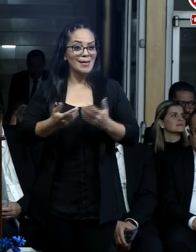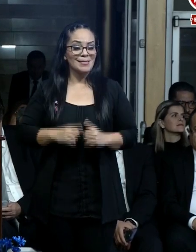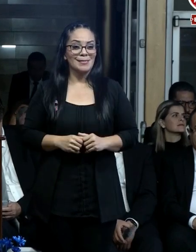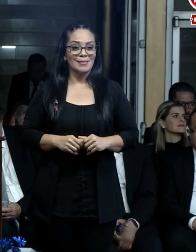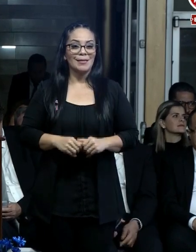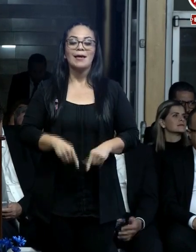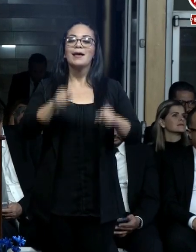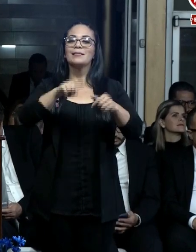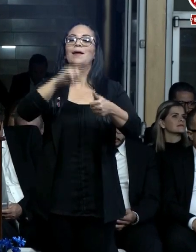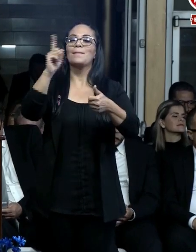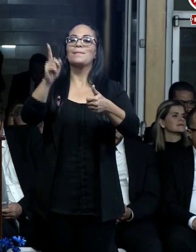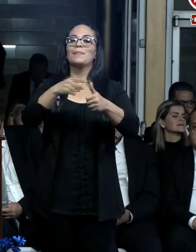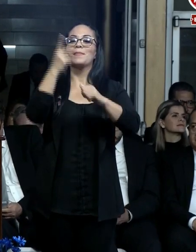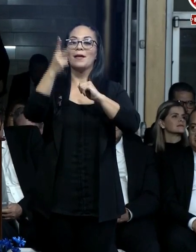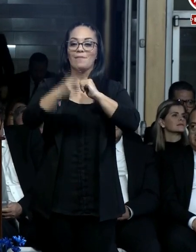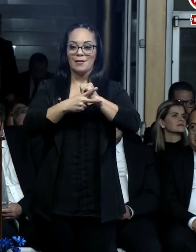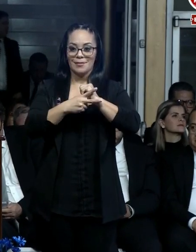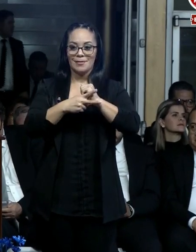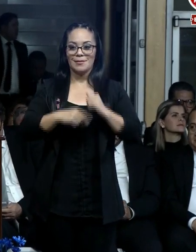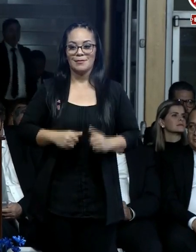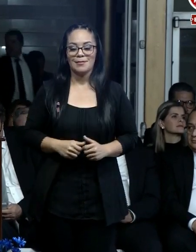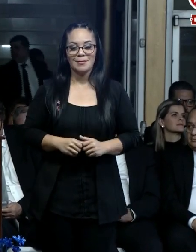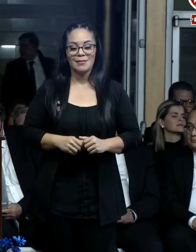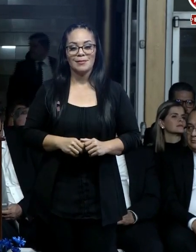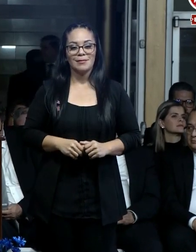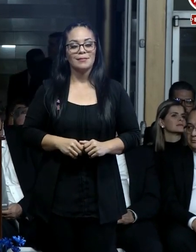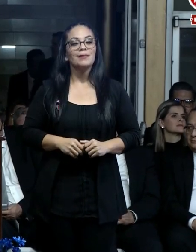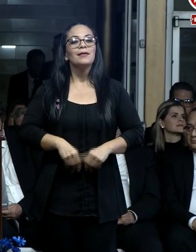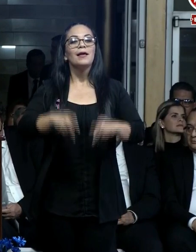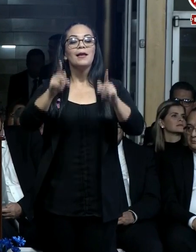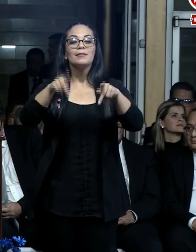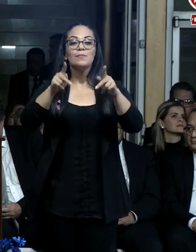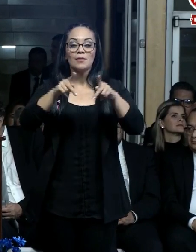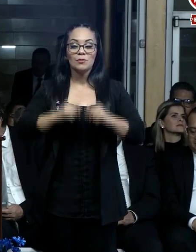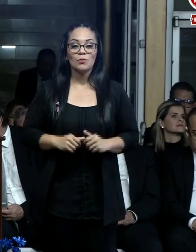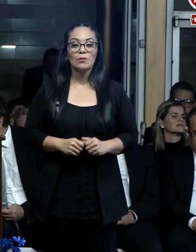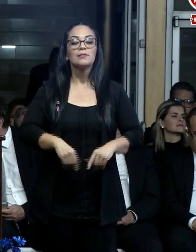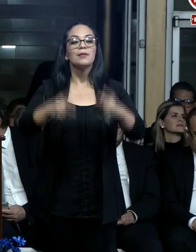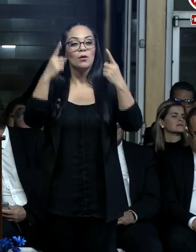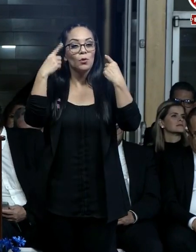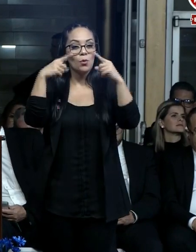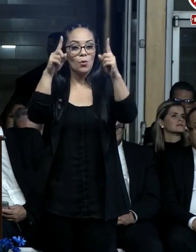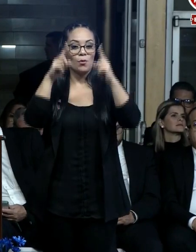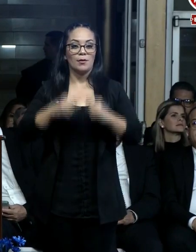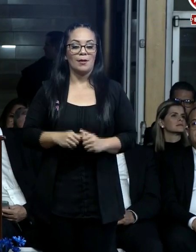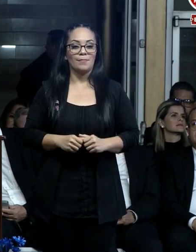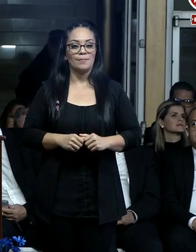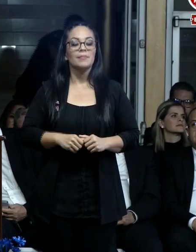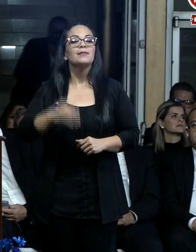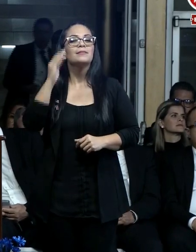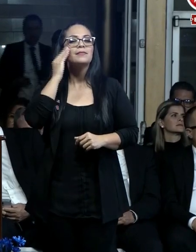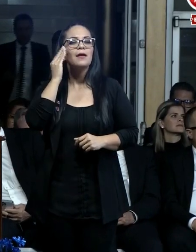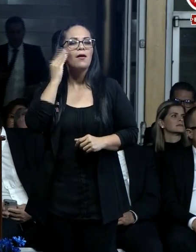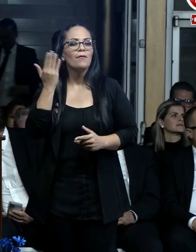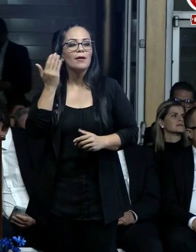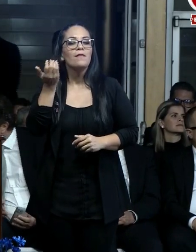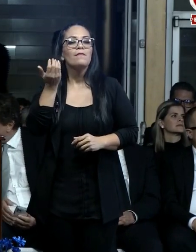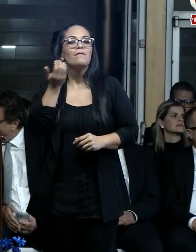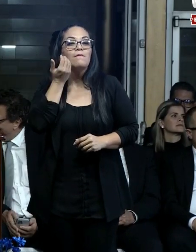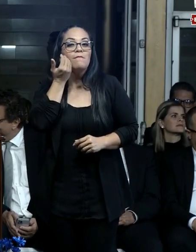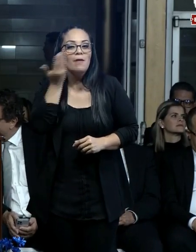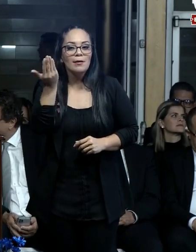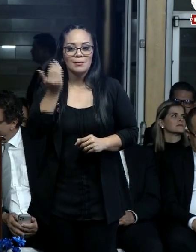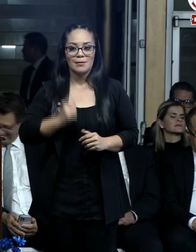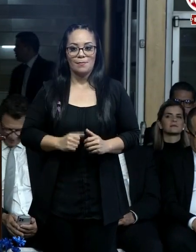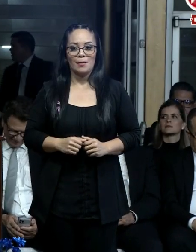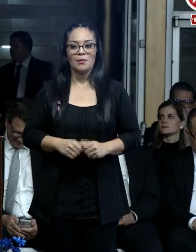Es la primera vez que las personas logran saber